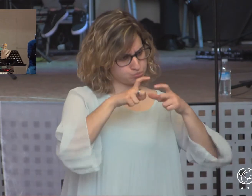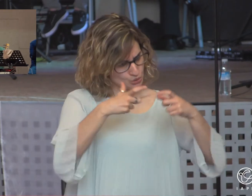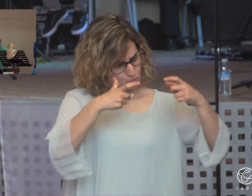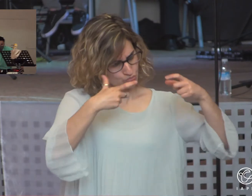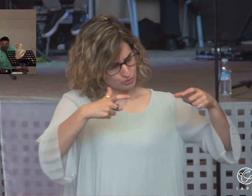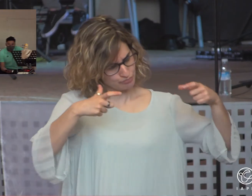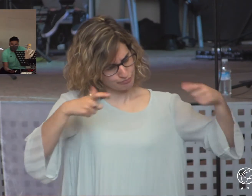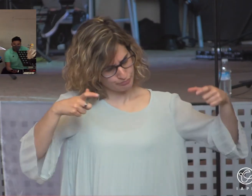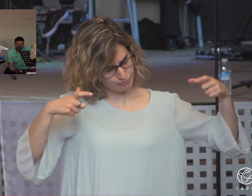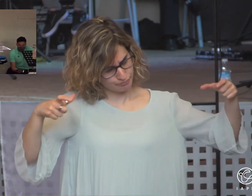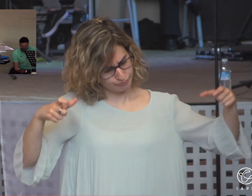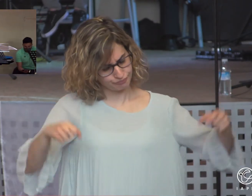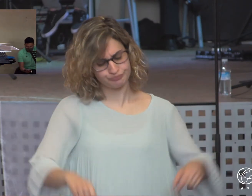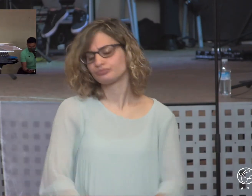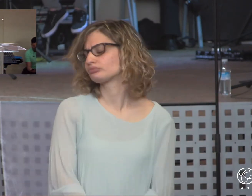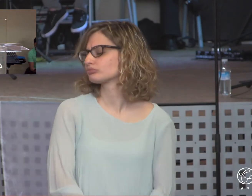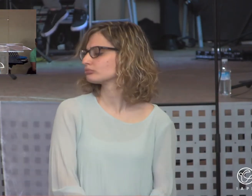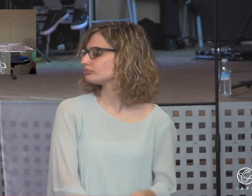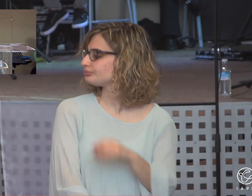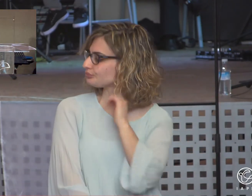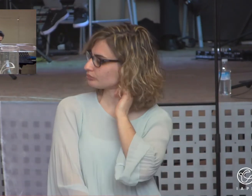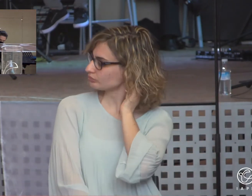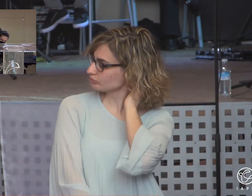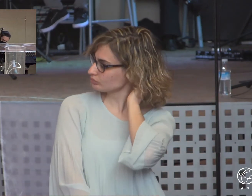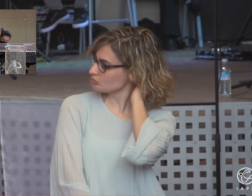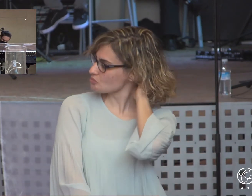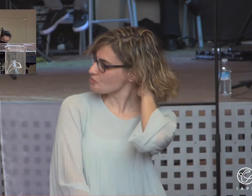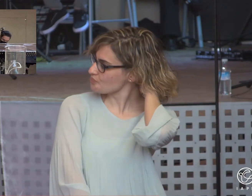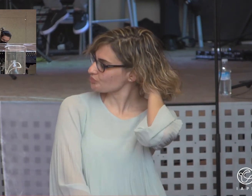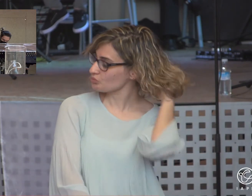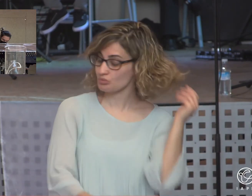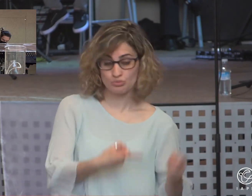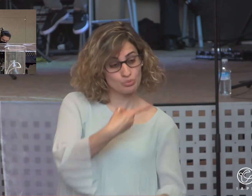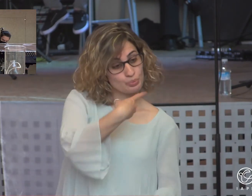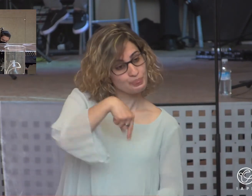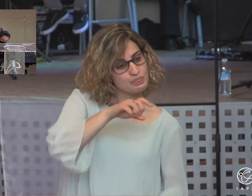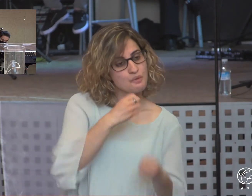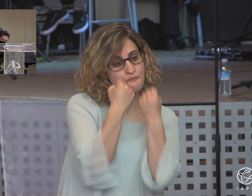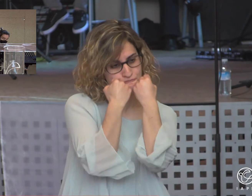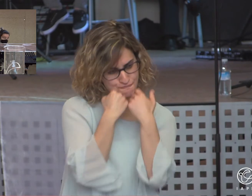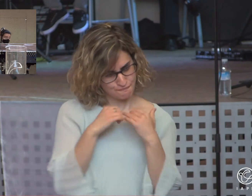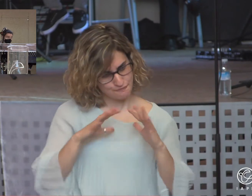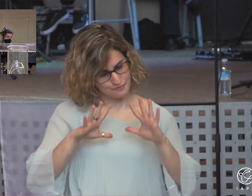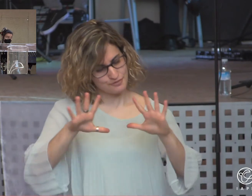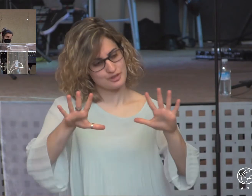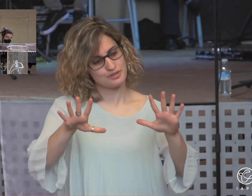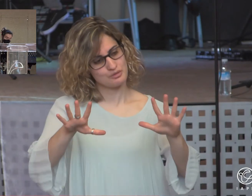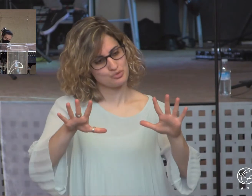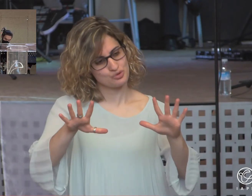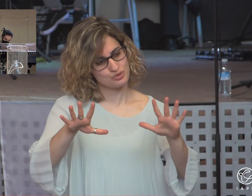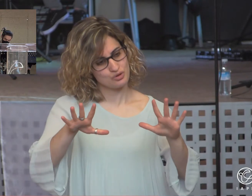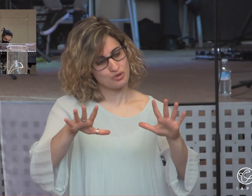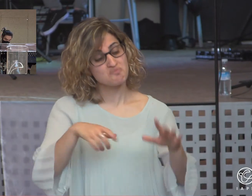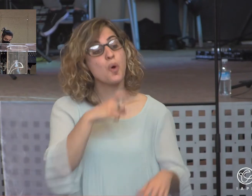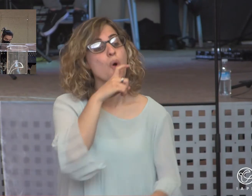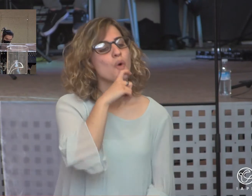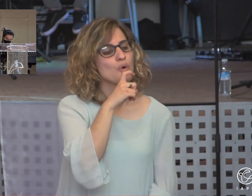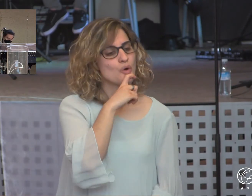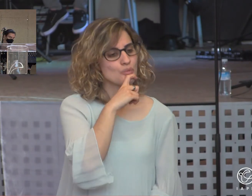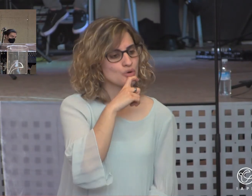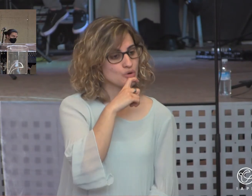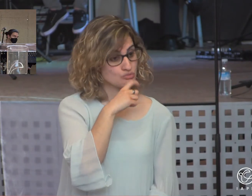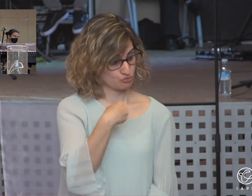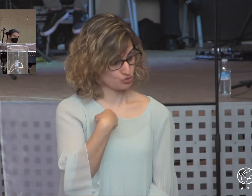bendecimos de 2 formas. Bendecimos a nuestro Dios o bendecimos a las personas. Pero eso